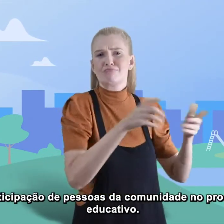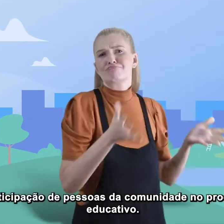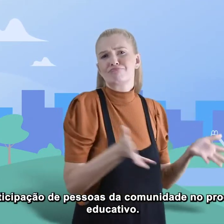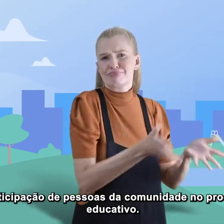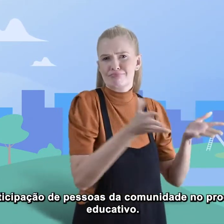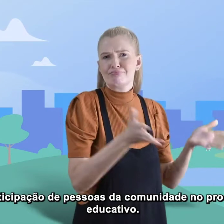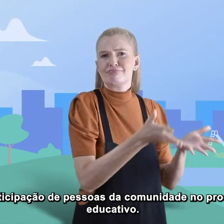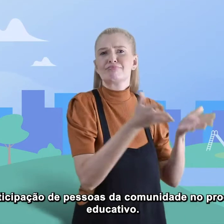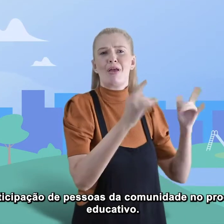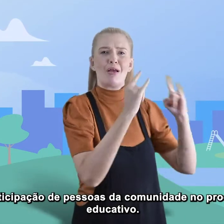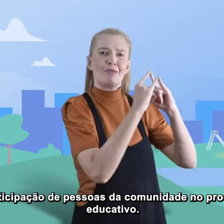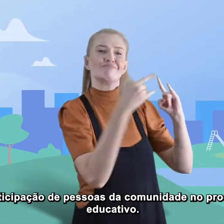no processo educativo.